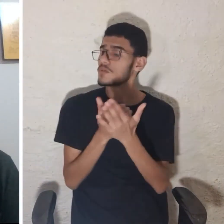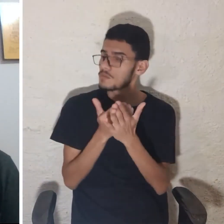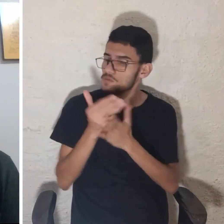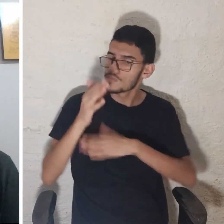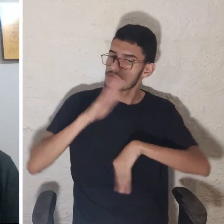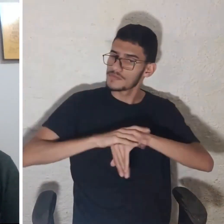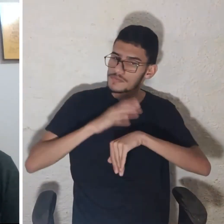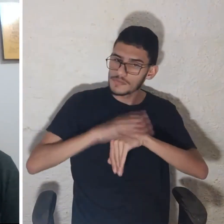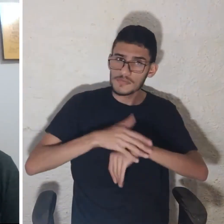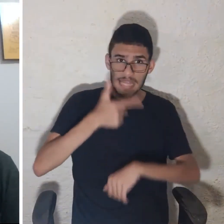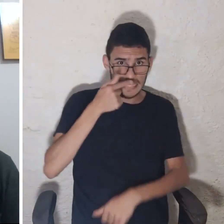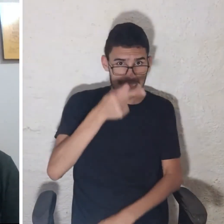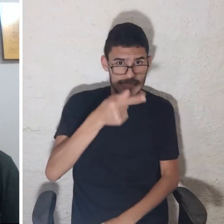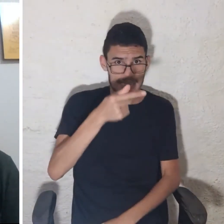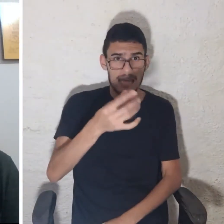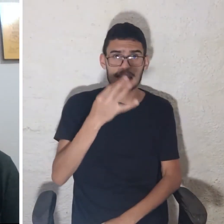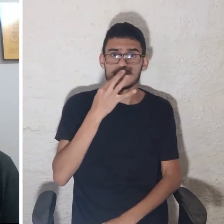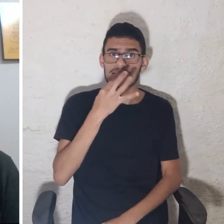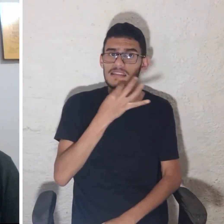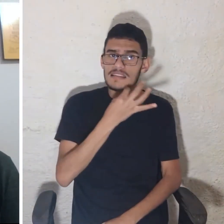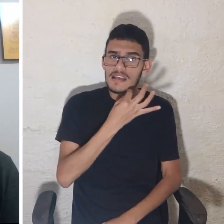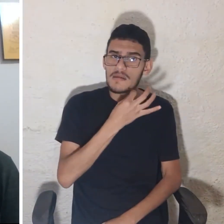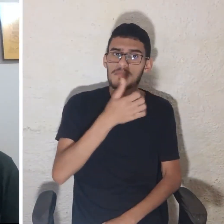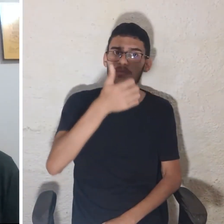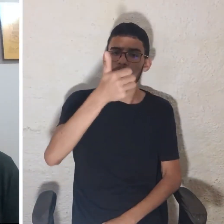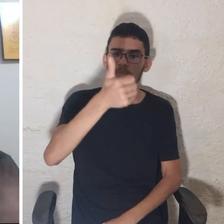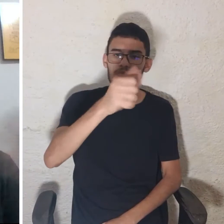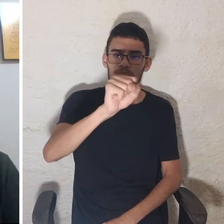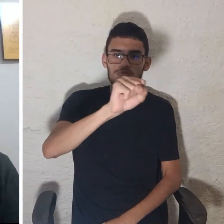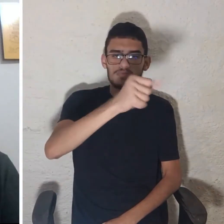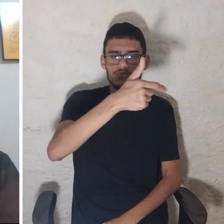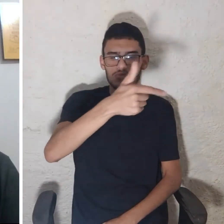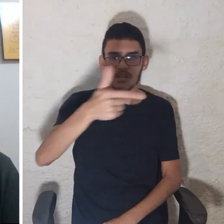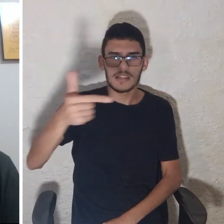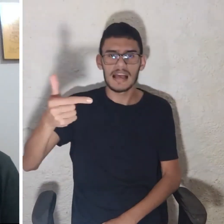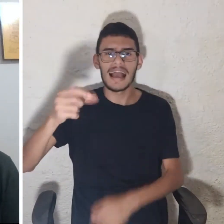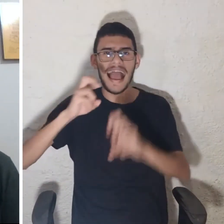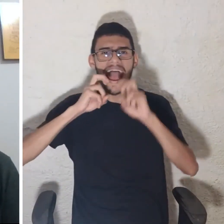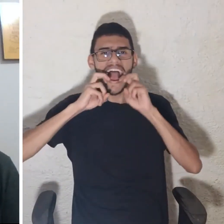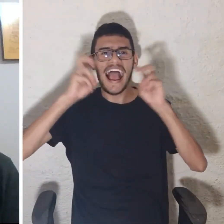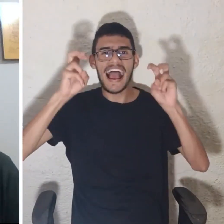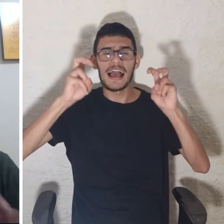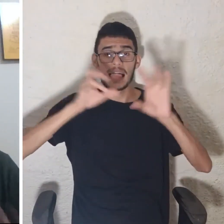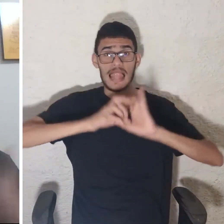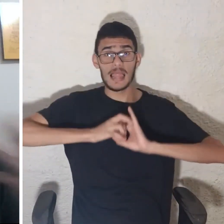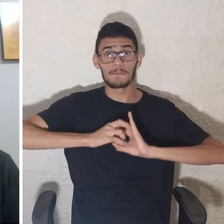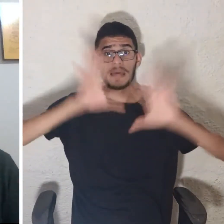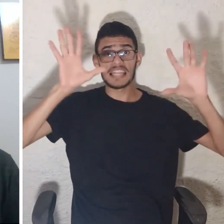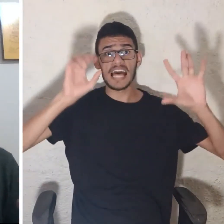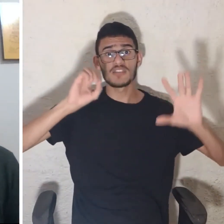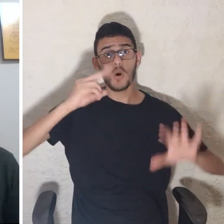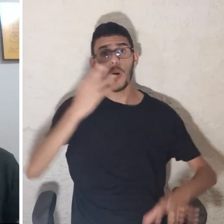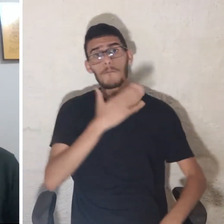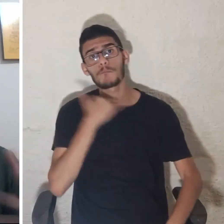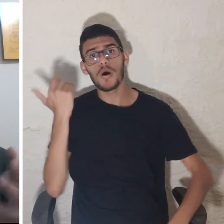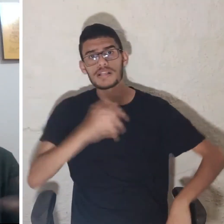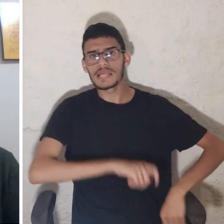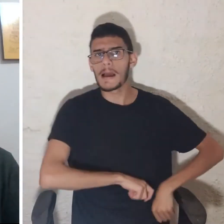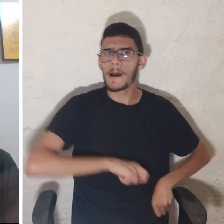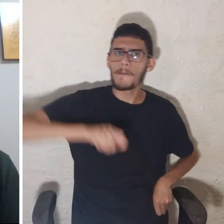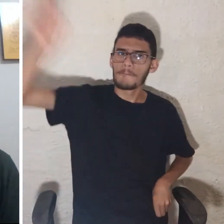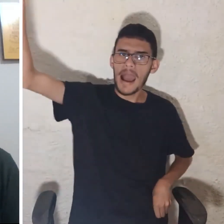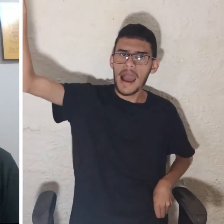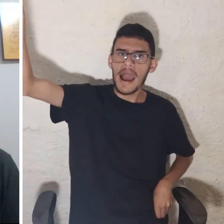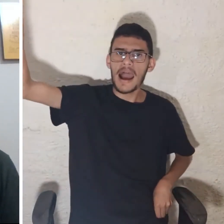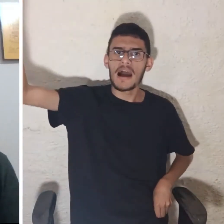então, né, lá no dia 7 de setembro de 1822, quando ele dá aquele grito lá do independência ou morte. Bem, pelo menos foi o